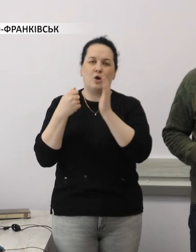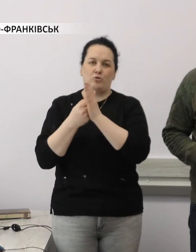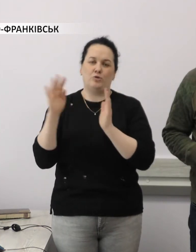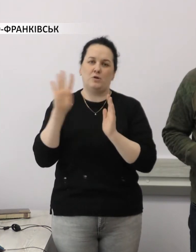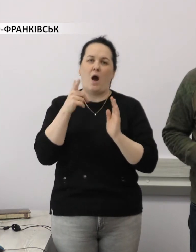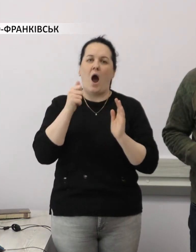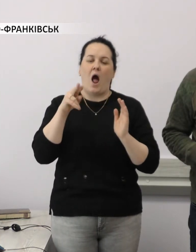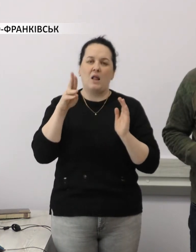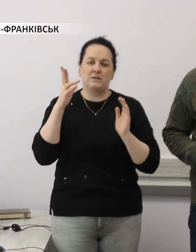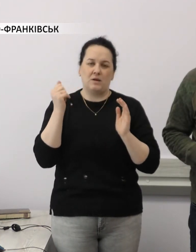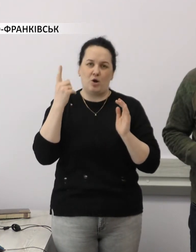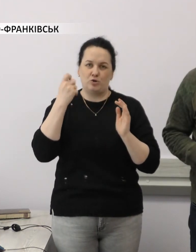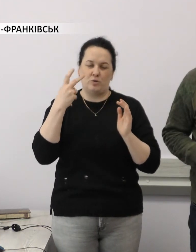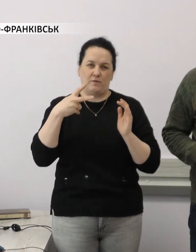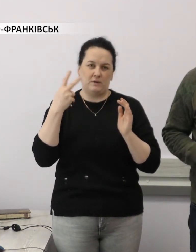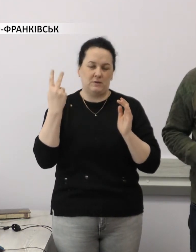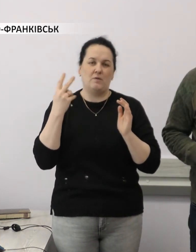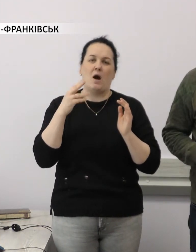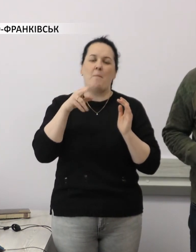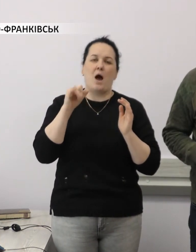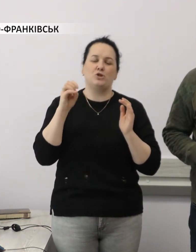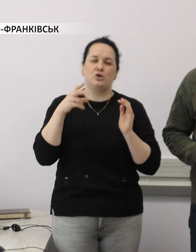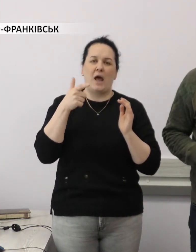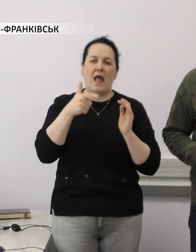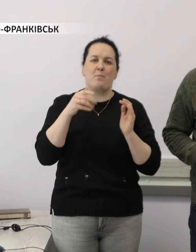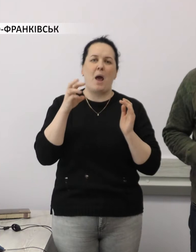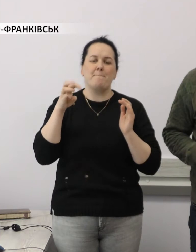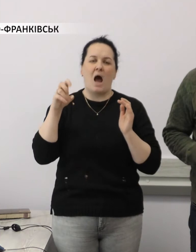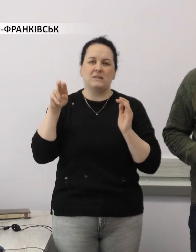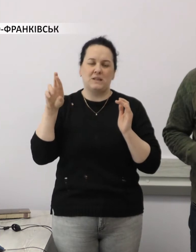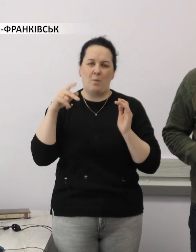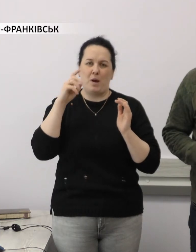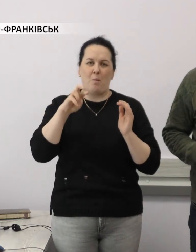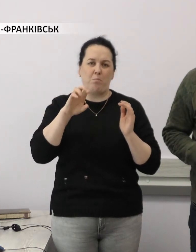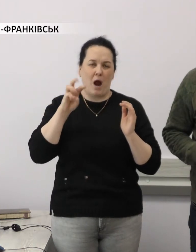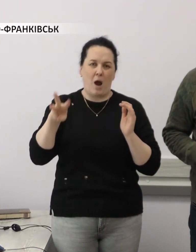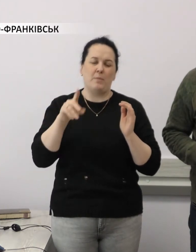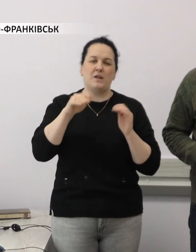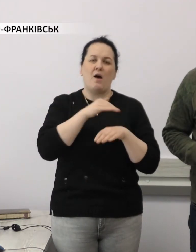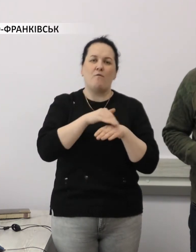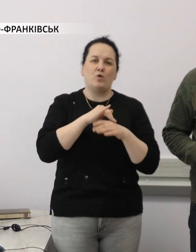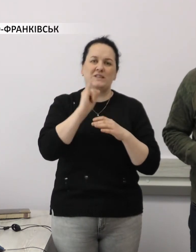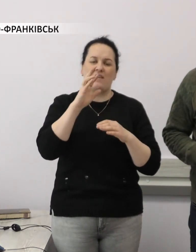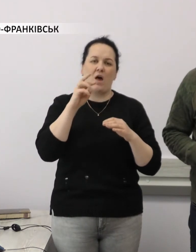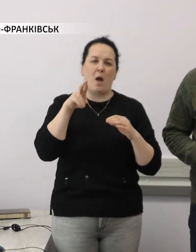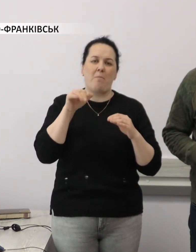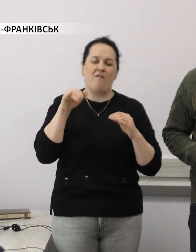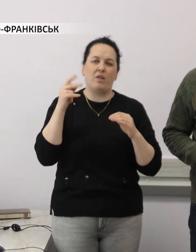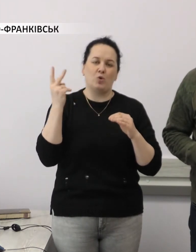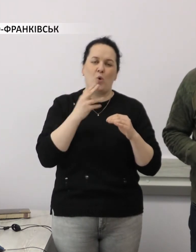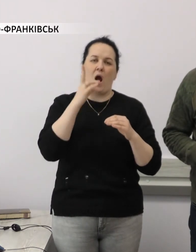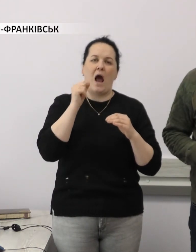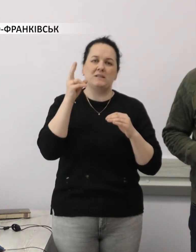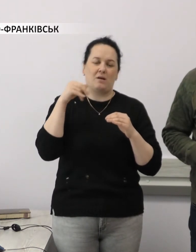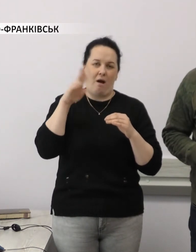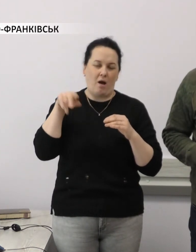вулиця Галицька, 124А, Пасічна, вулиця Гетьмана Мазепи, 185Б та вулиця Івана Павла II, 4 Каскад, а